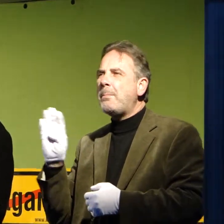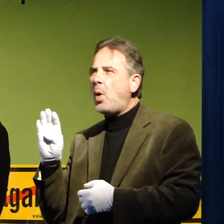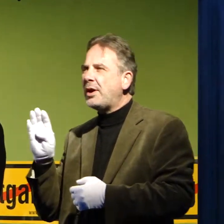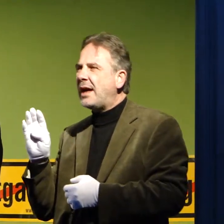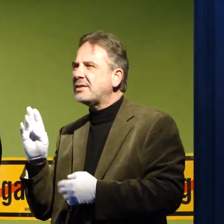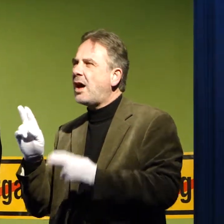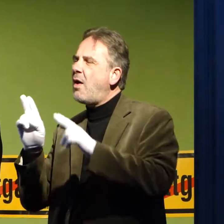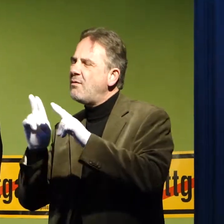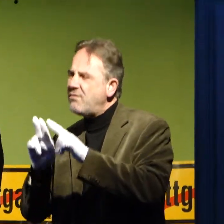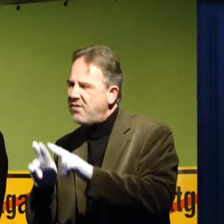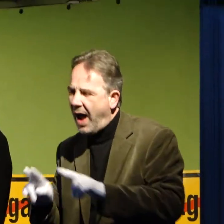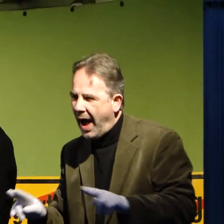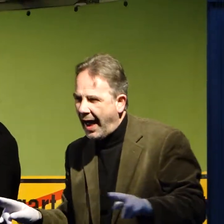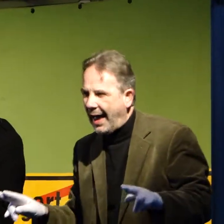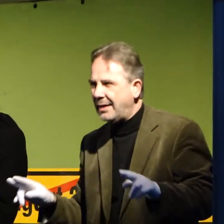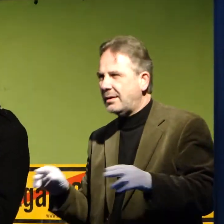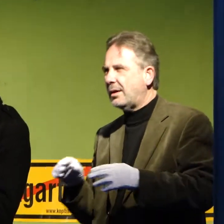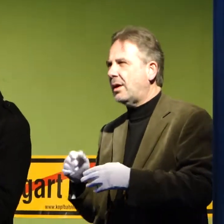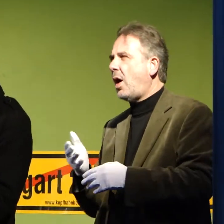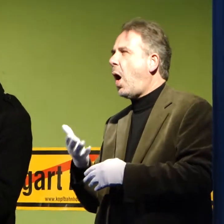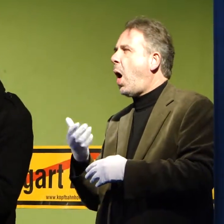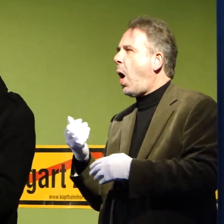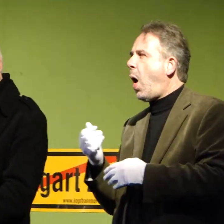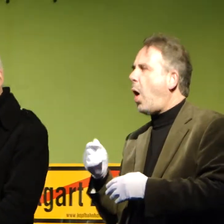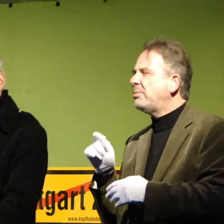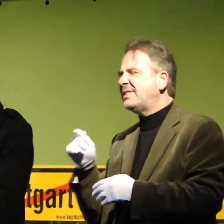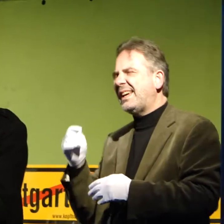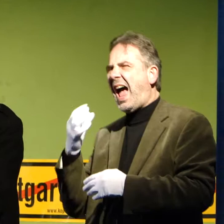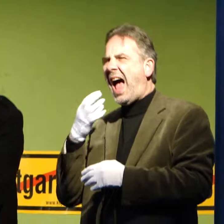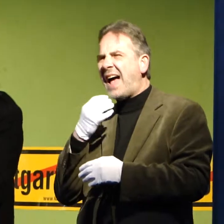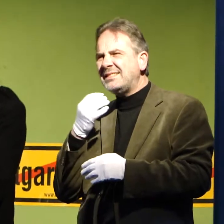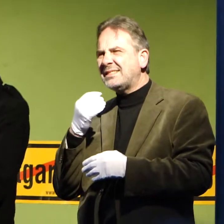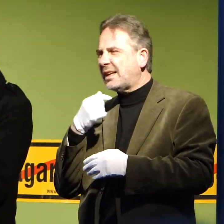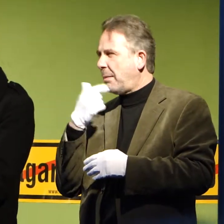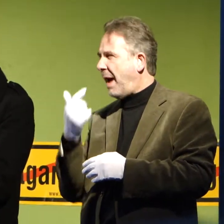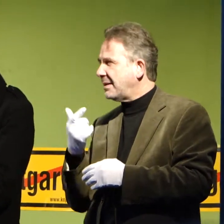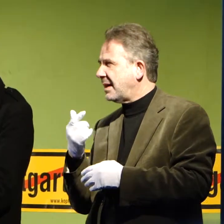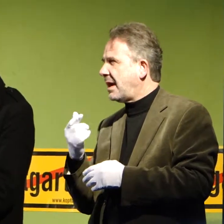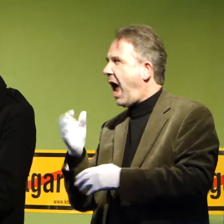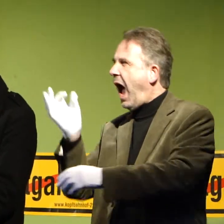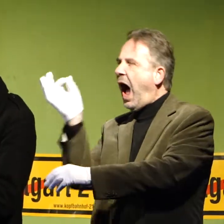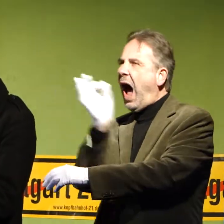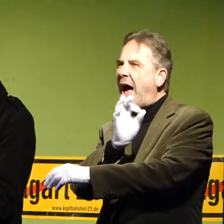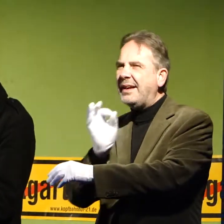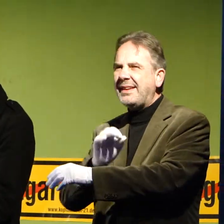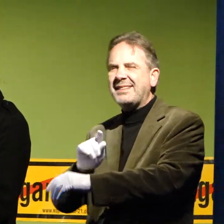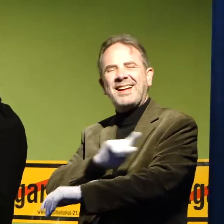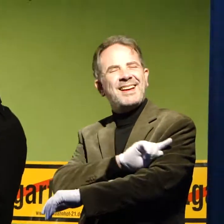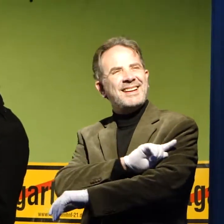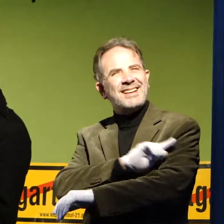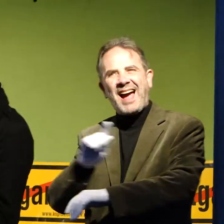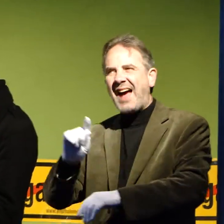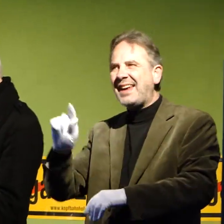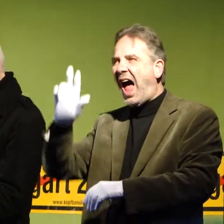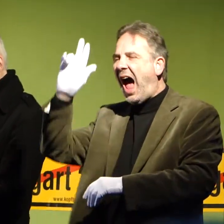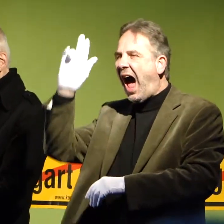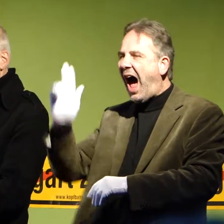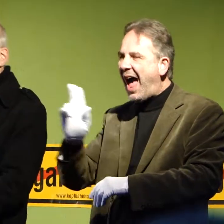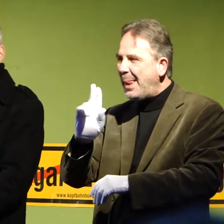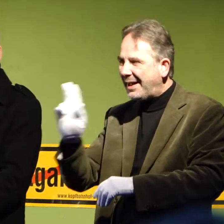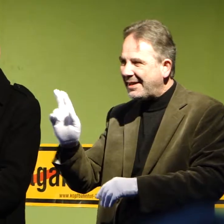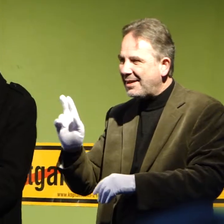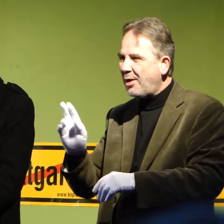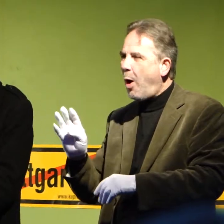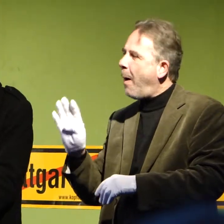nicht ganz sicher bin, ob sie völlig ernst gemeint sind. Architekten sind keine Heiligen. Paul Monatz nicht